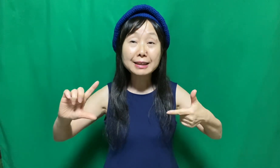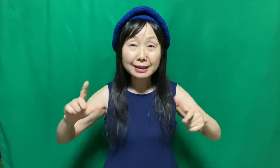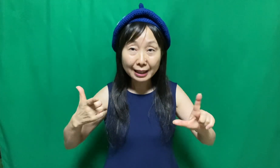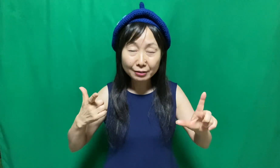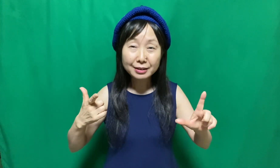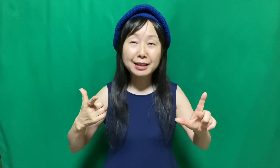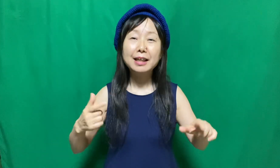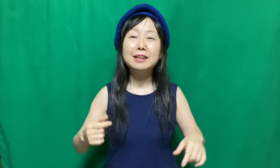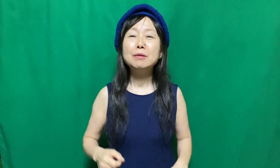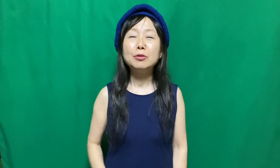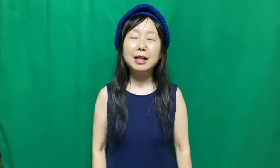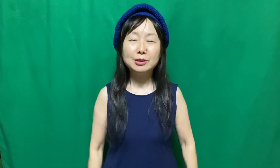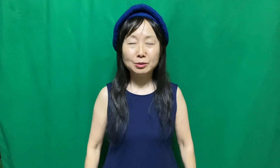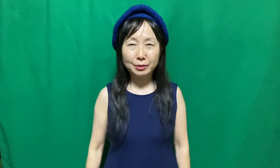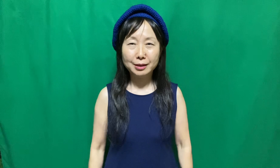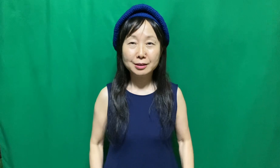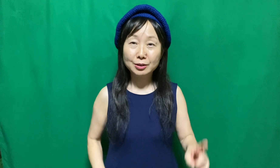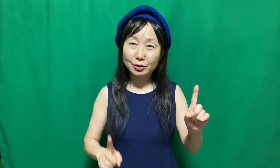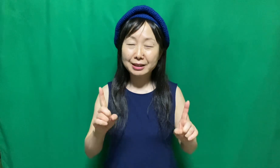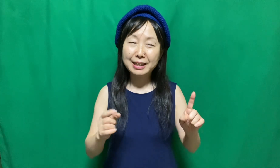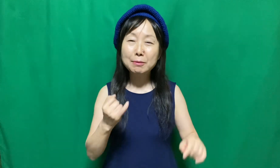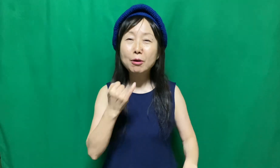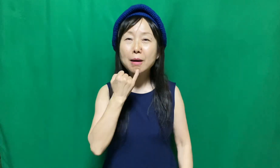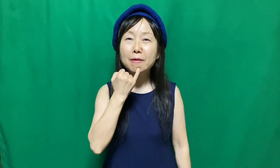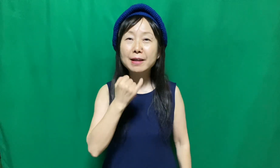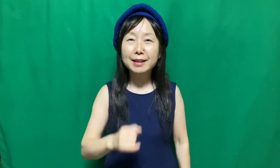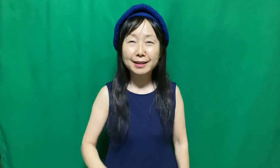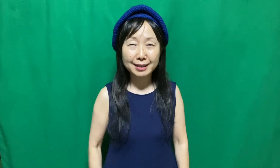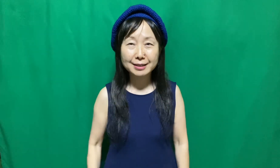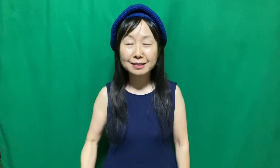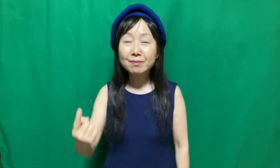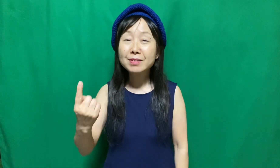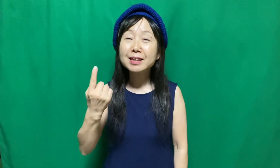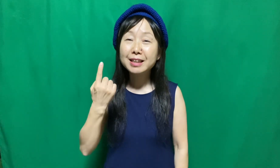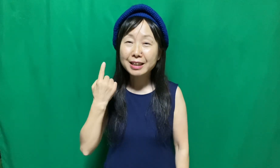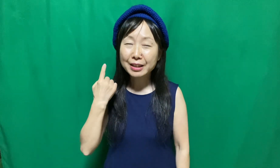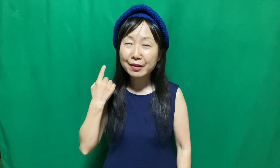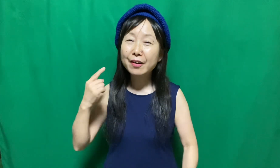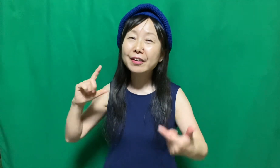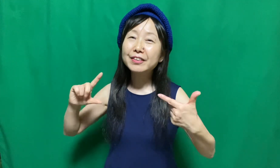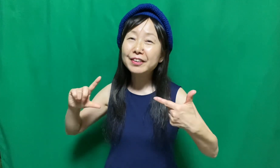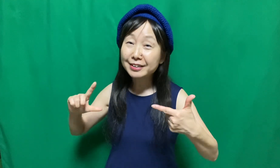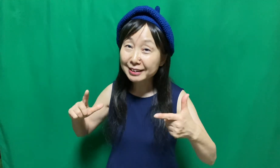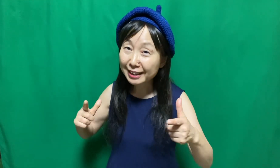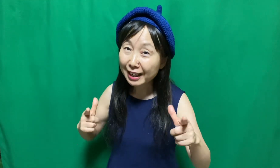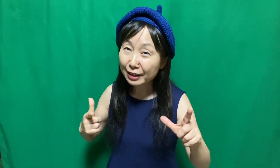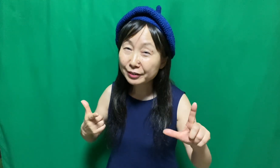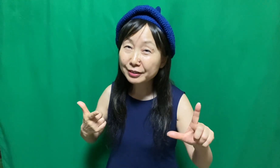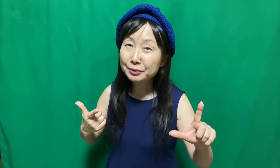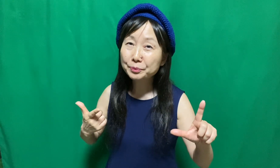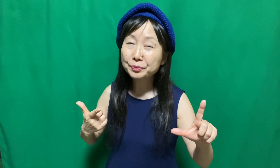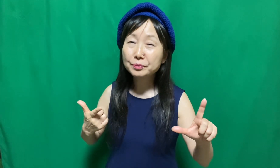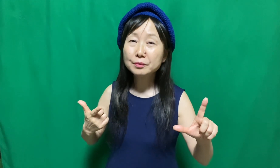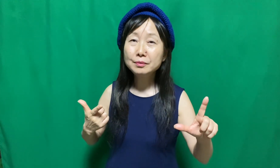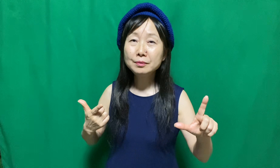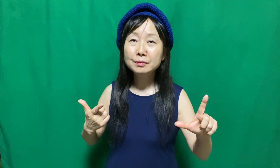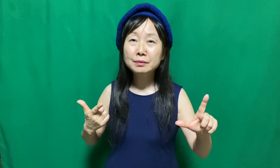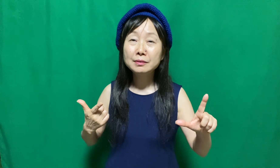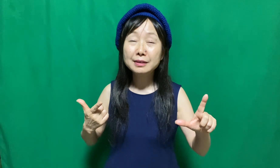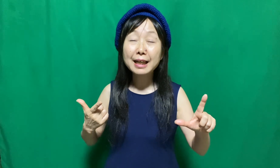うってやっても大丈夫です。どちらでも構わないです。昨日と違う、朝